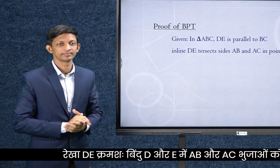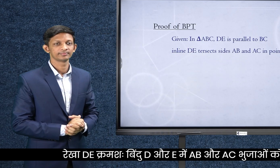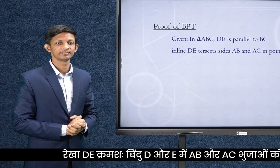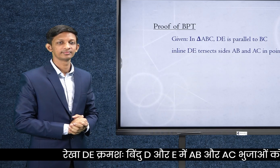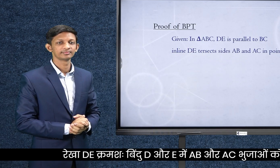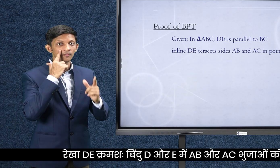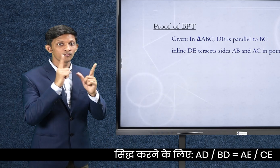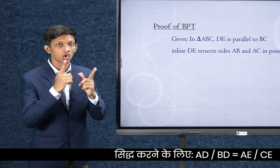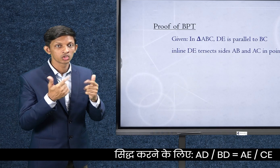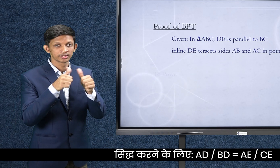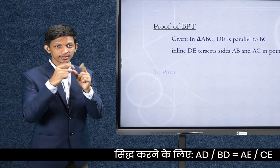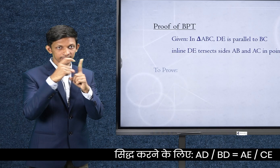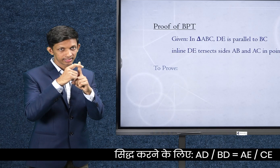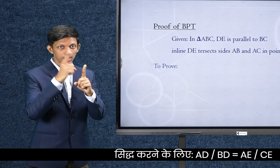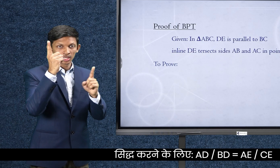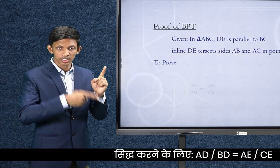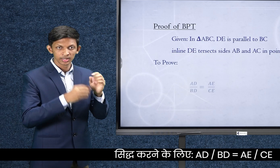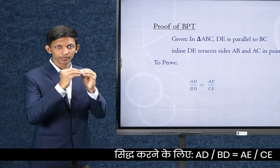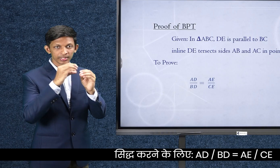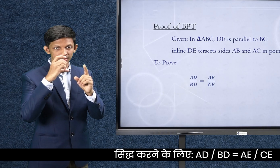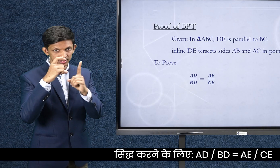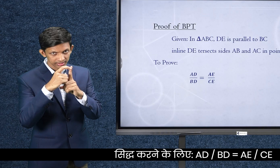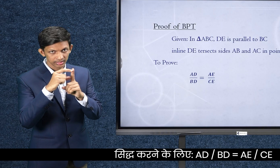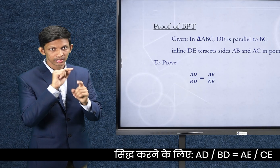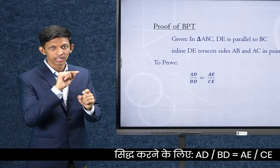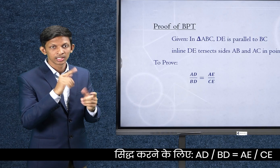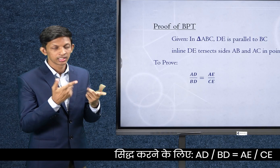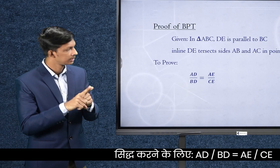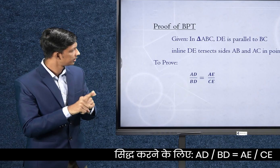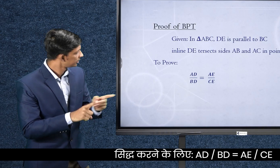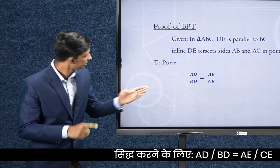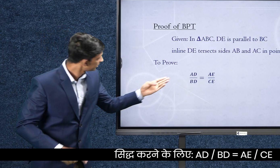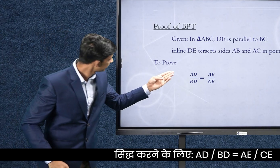है। सिद्ध करने के लिए AD by BD is equal AE by CE।